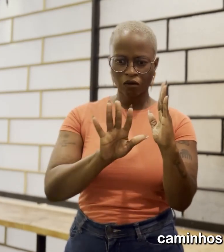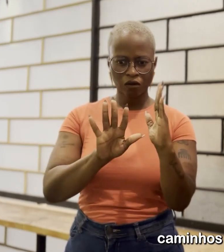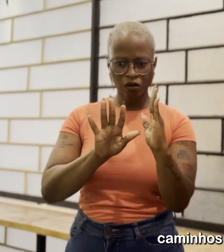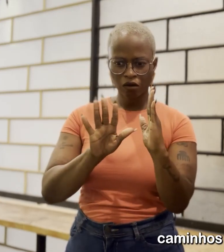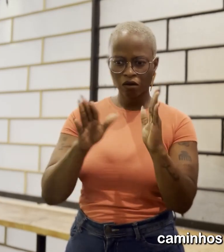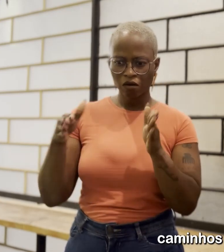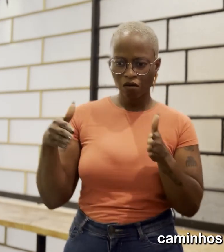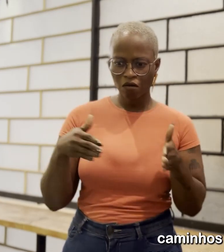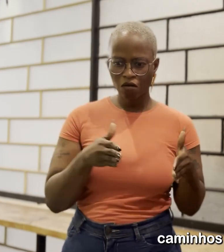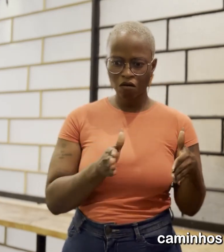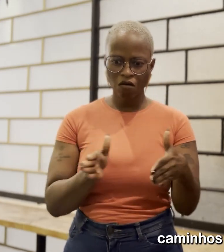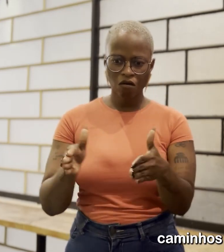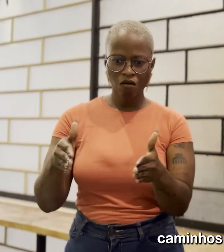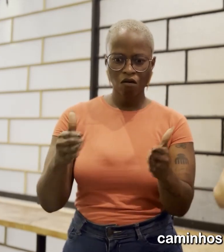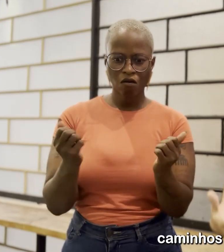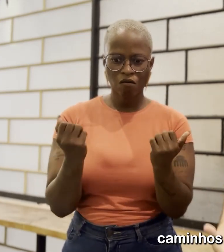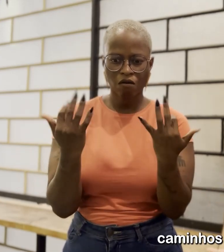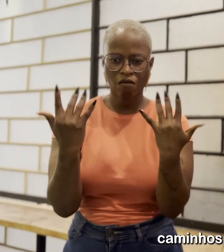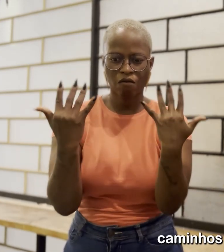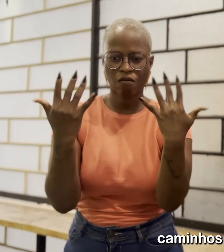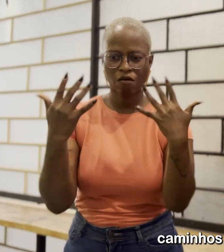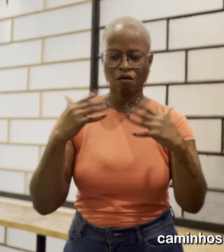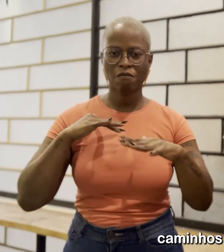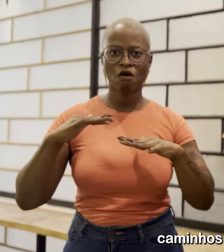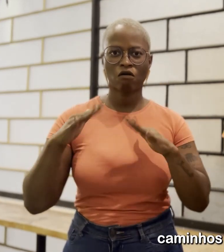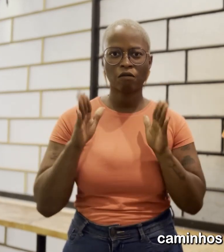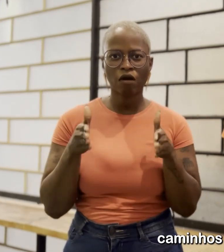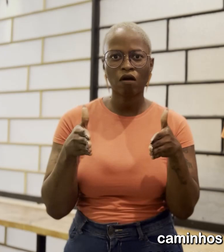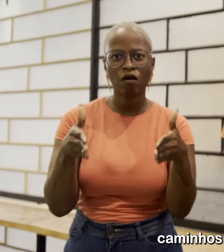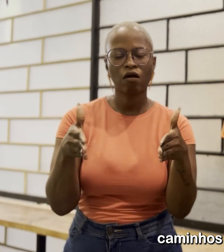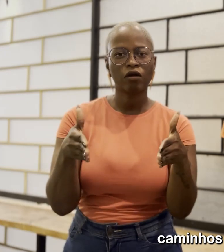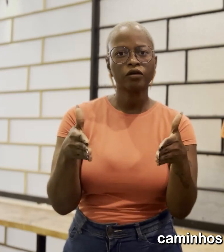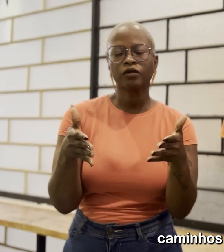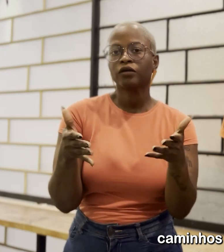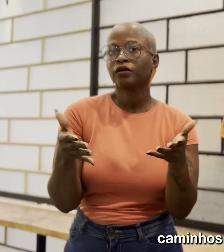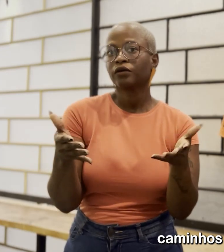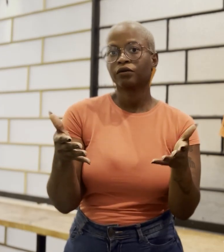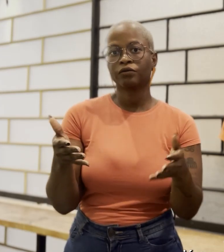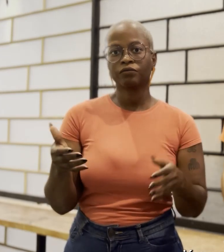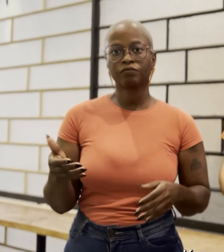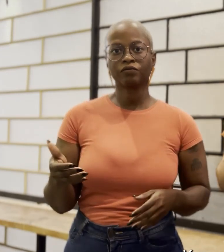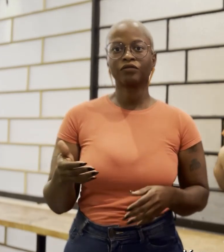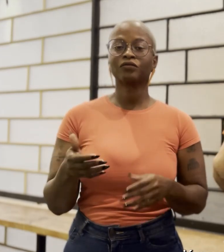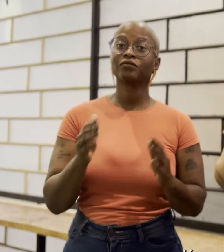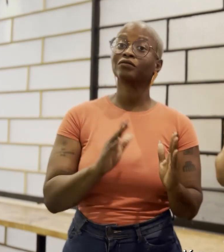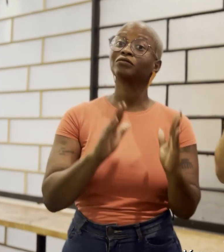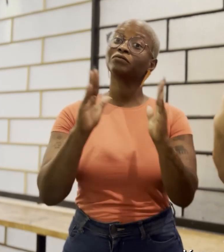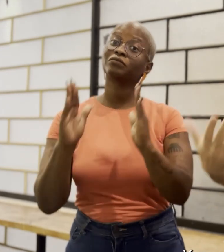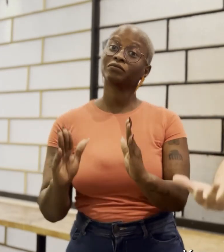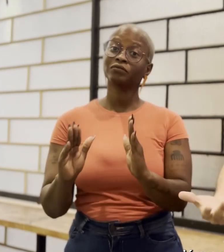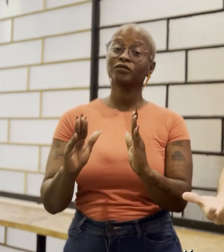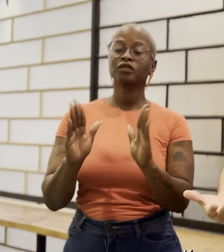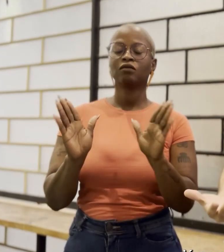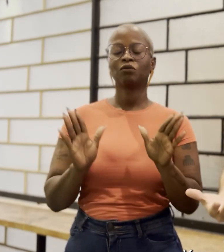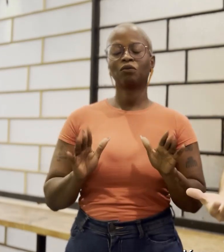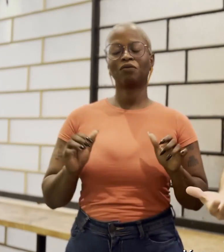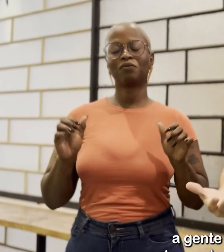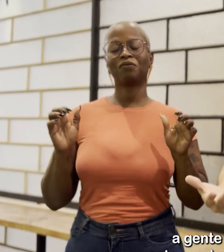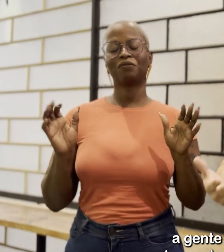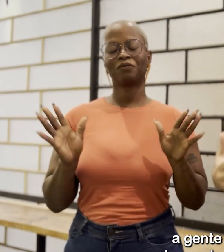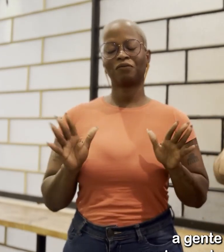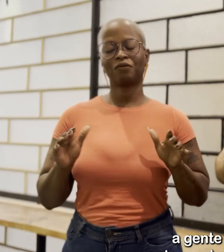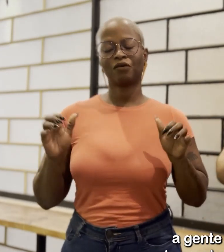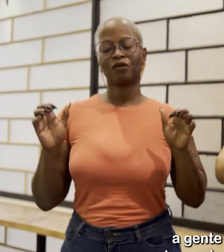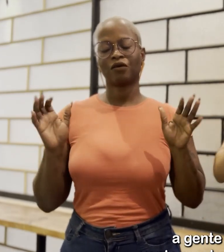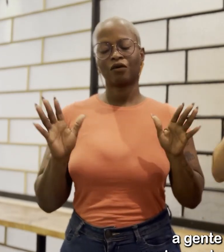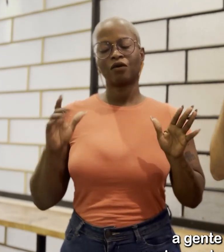indicamos caminhos com os braços, com os nossos movimentos, e já na cena do voo,